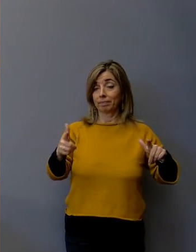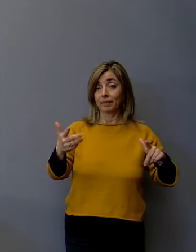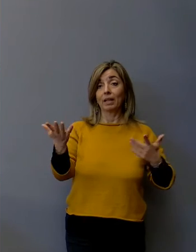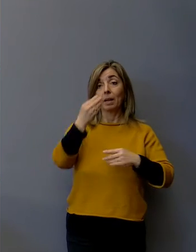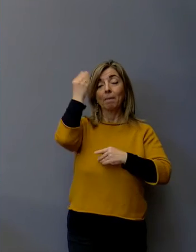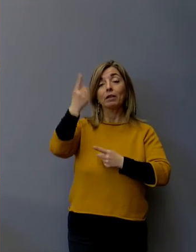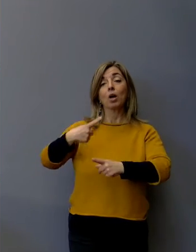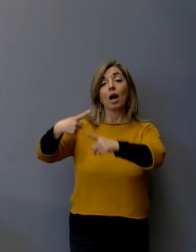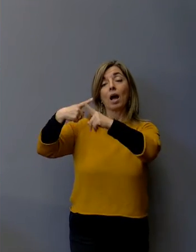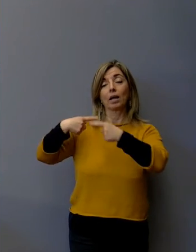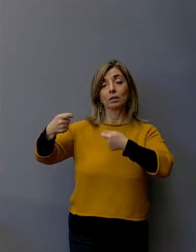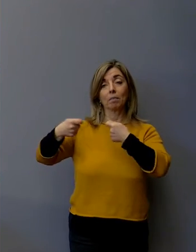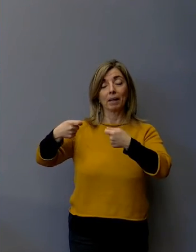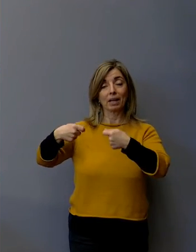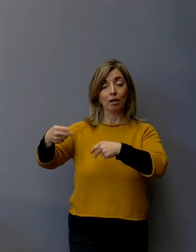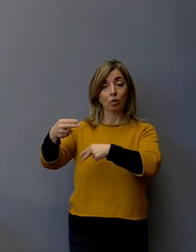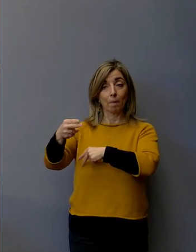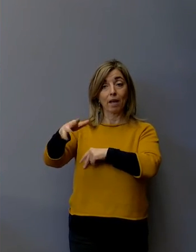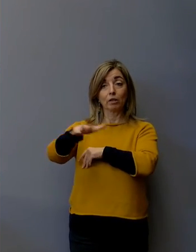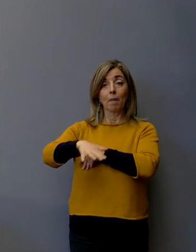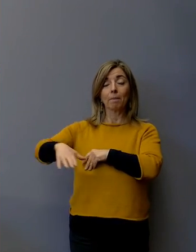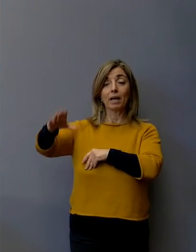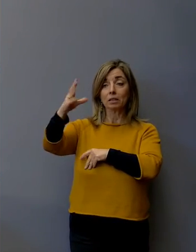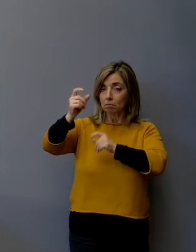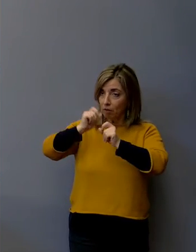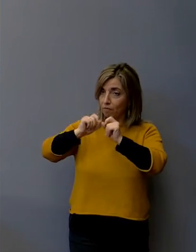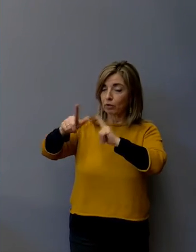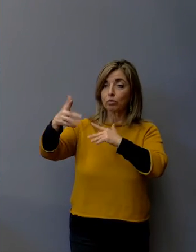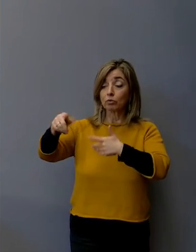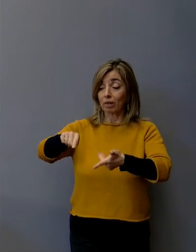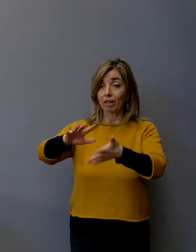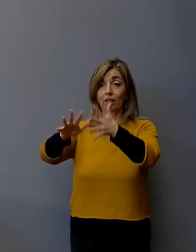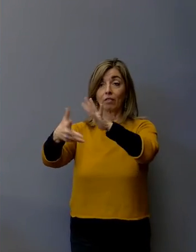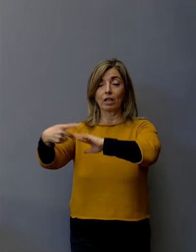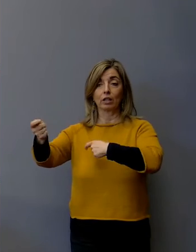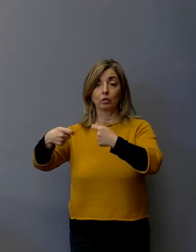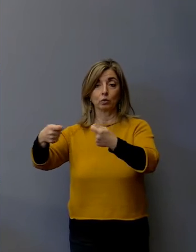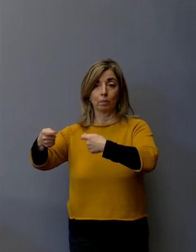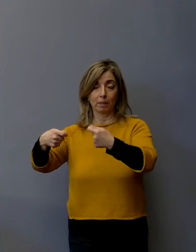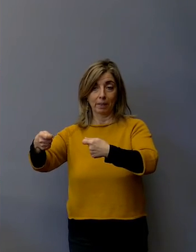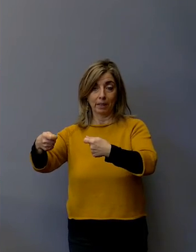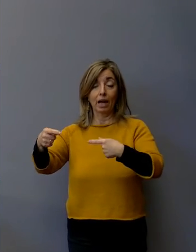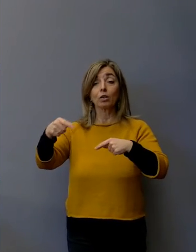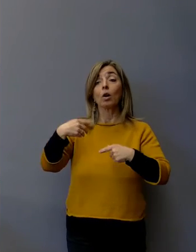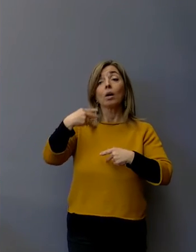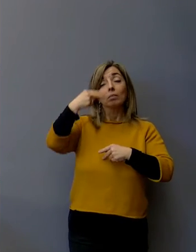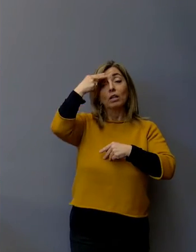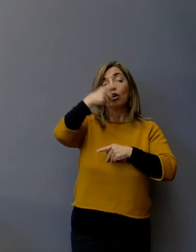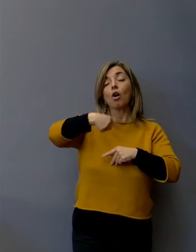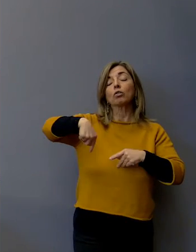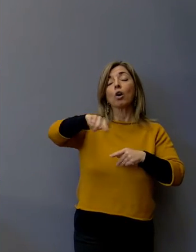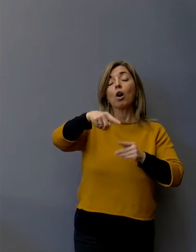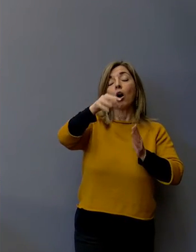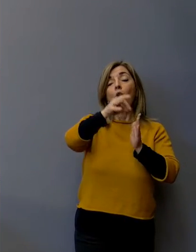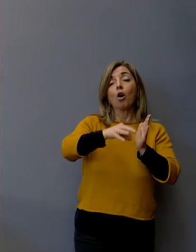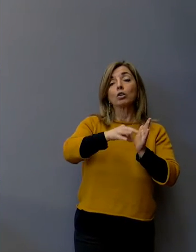supermercato colpisce che sia stata respinta la nostra ordini del giorno che si limitava a chiedere rispetto del puc e cioè che il supermercato si